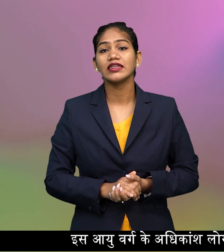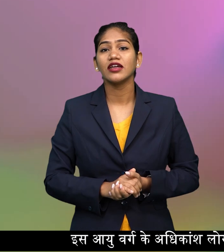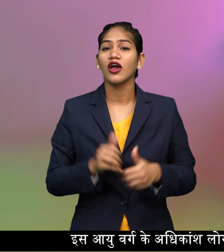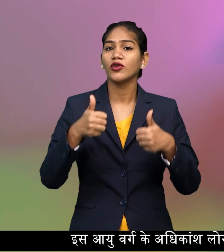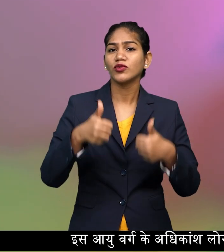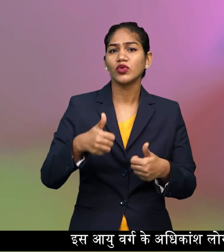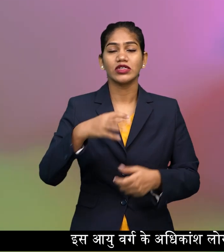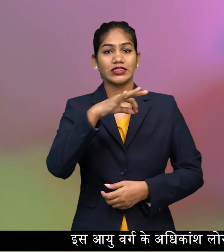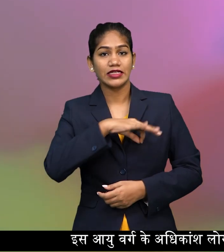हैं।